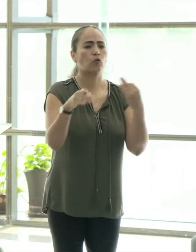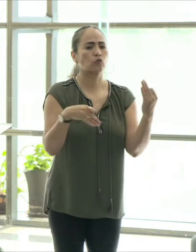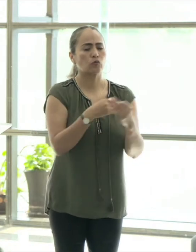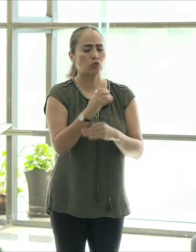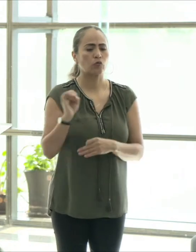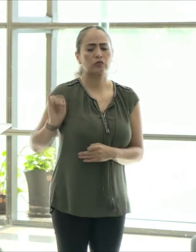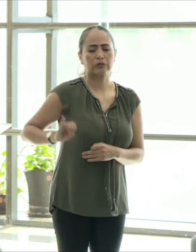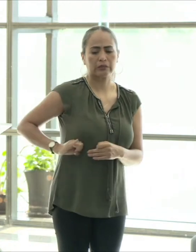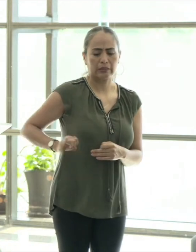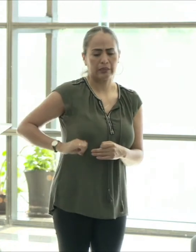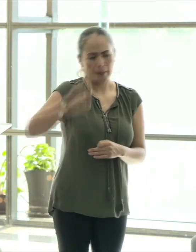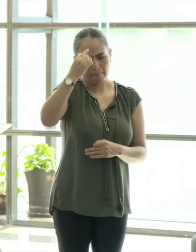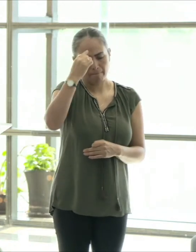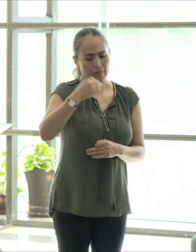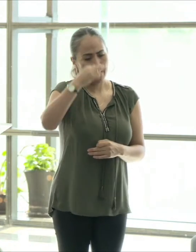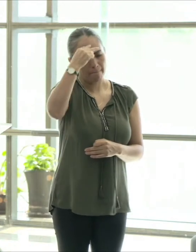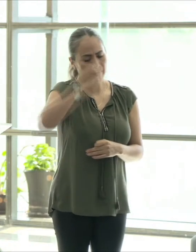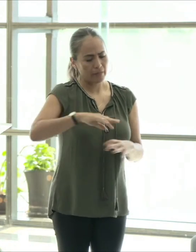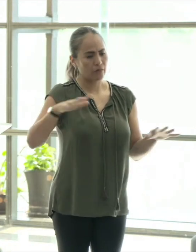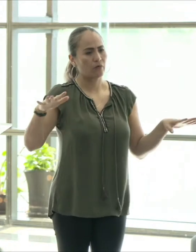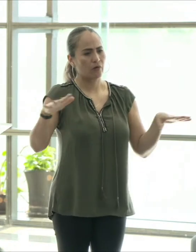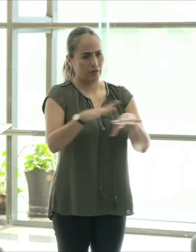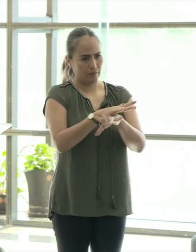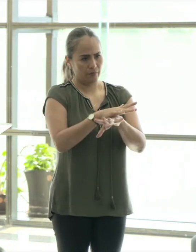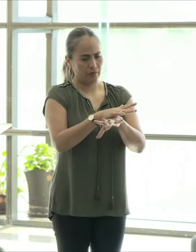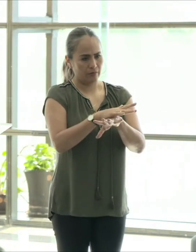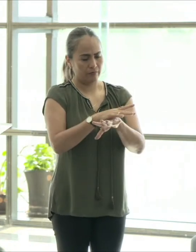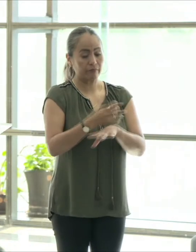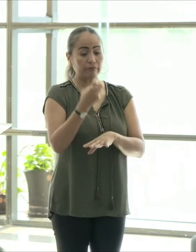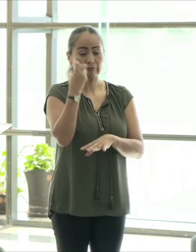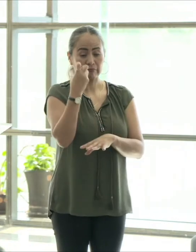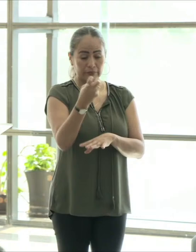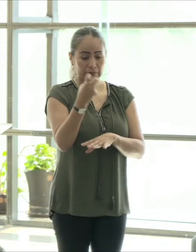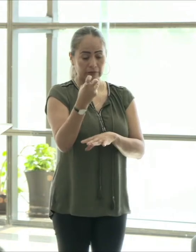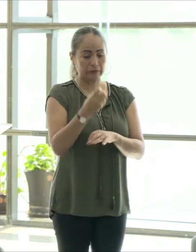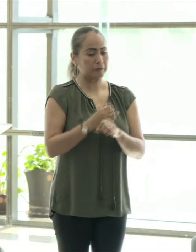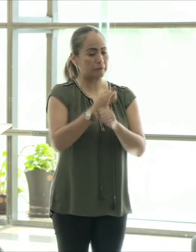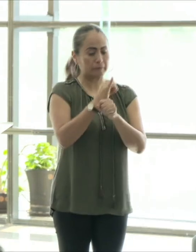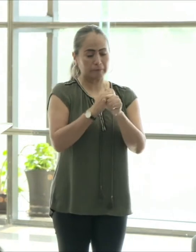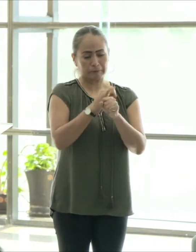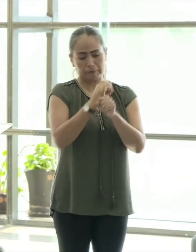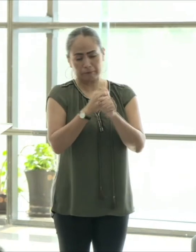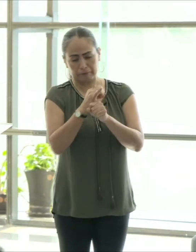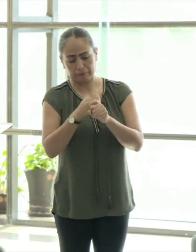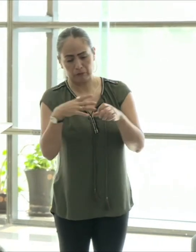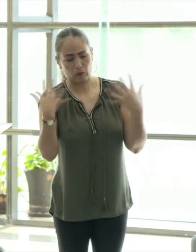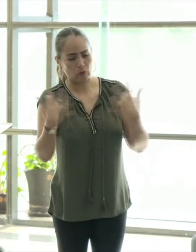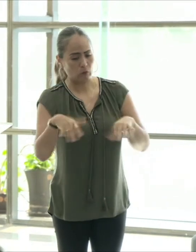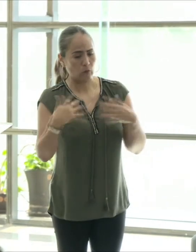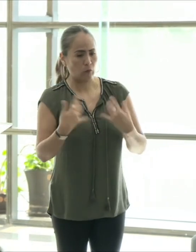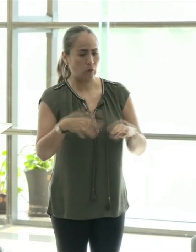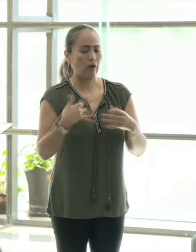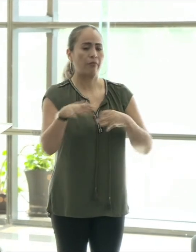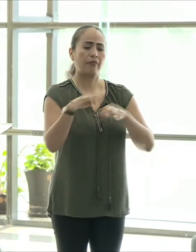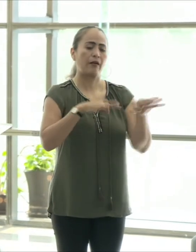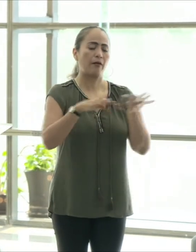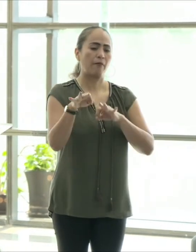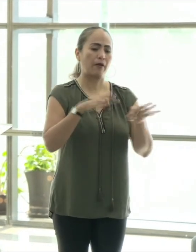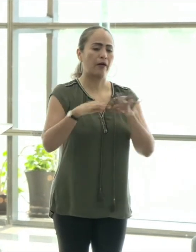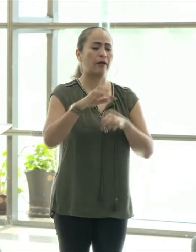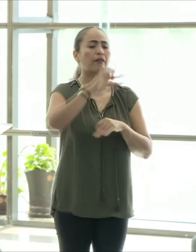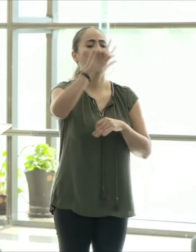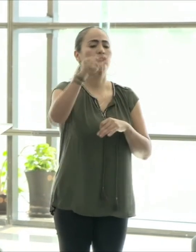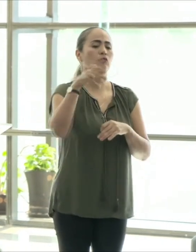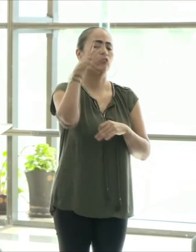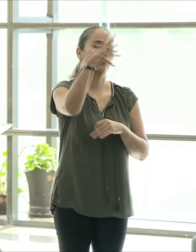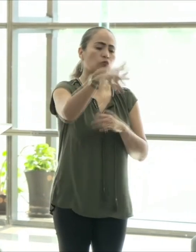transformación de México y este estudio sin duda será de de Gran utilidad Yo creo para poder trabajar en un buen marco jurídico